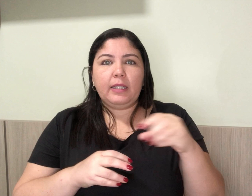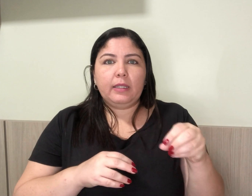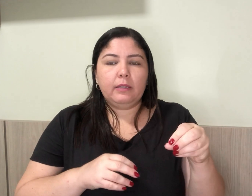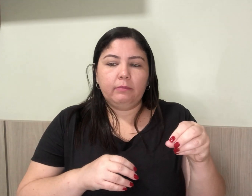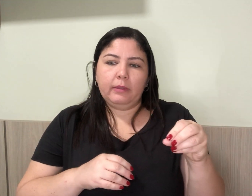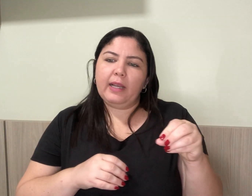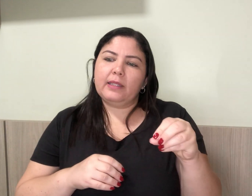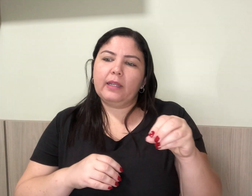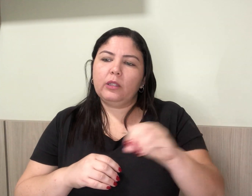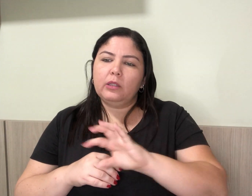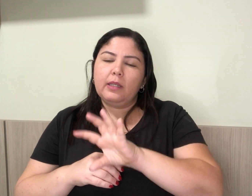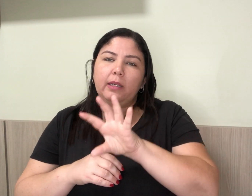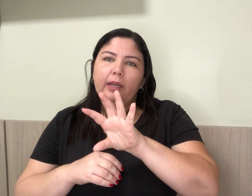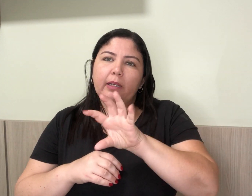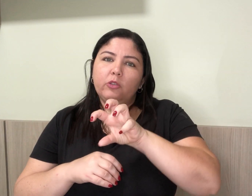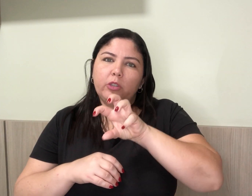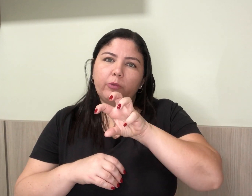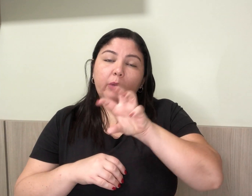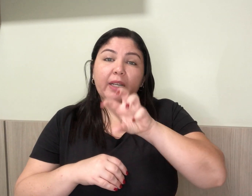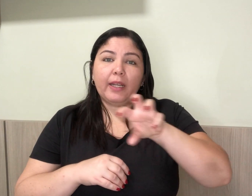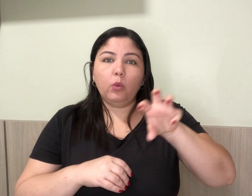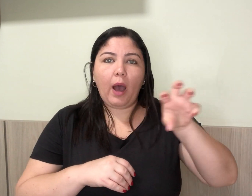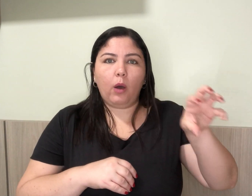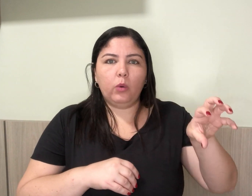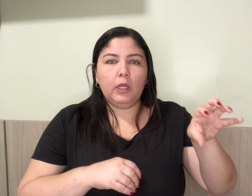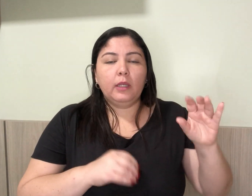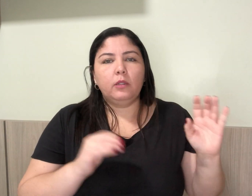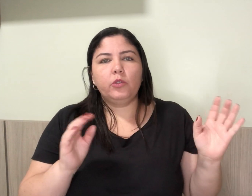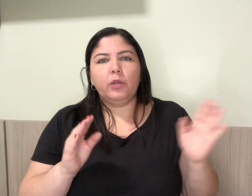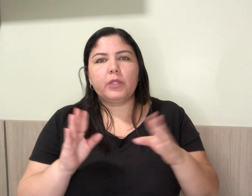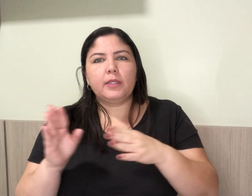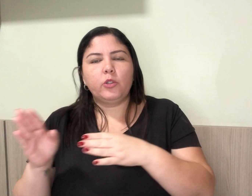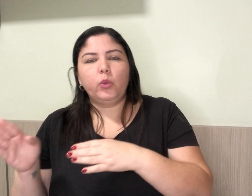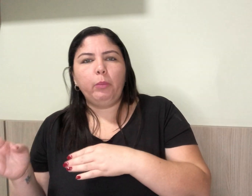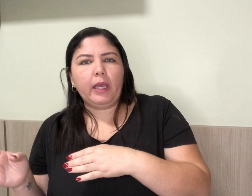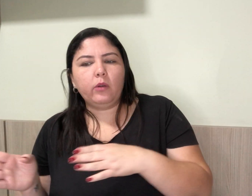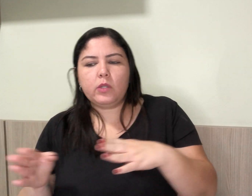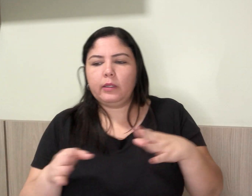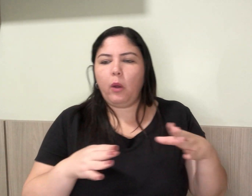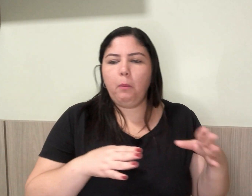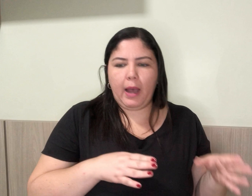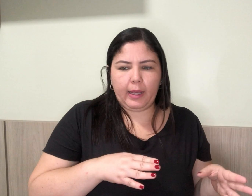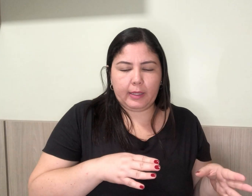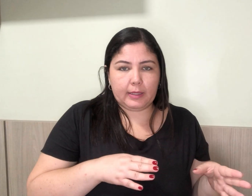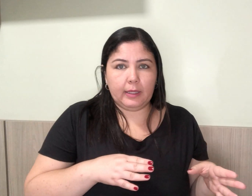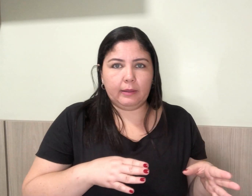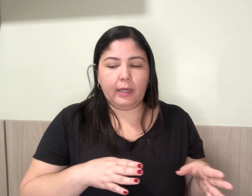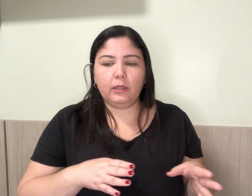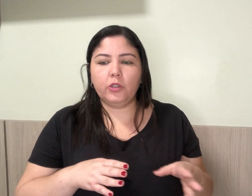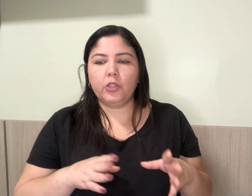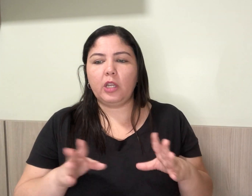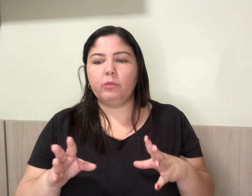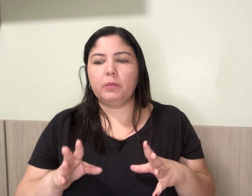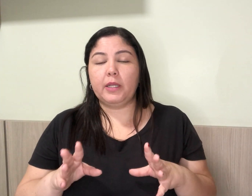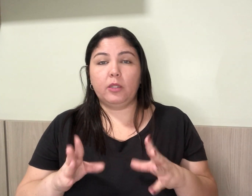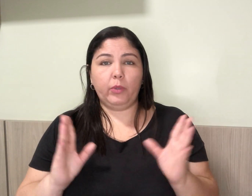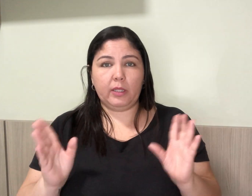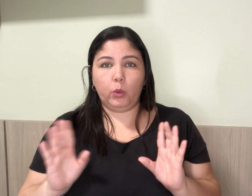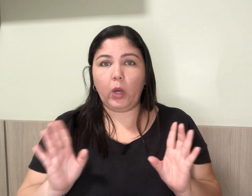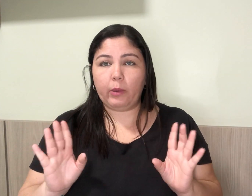varia de forma gradual. Então, digamos que seja do menos até o mais, né? Então, a gente tem uma expressão, por exemplo, do